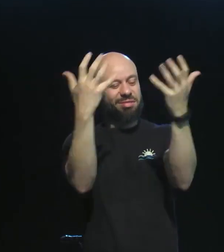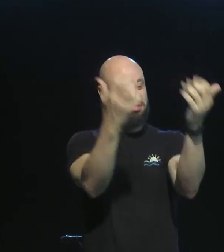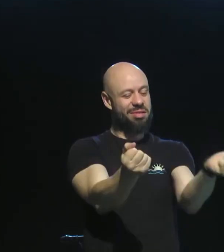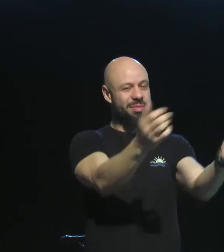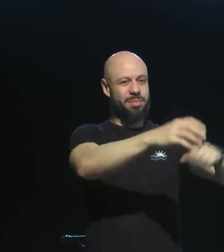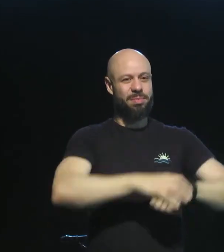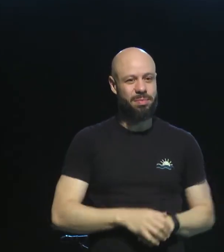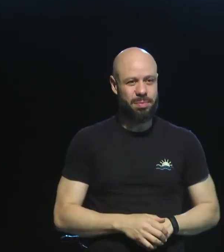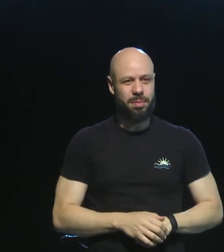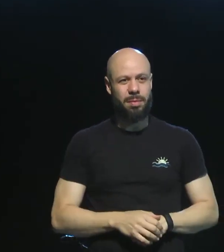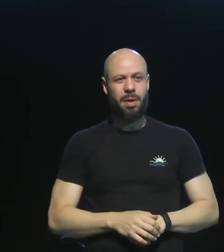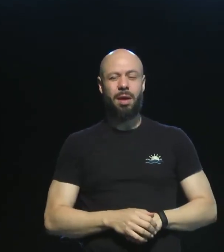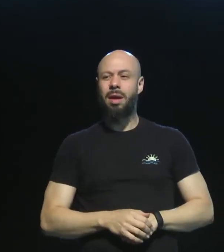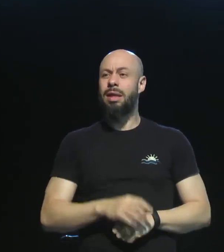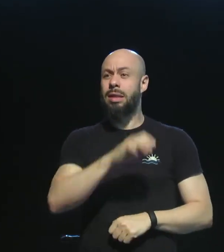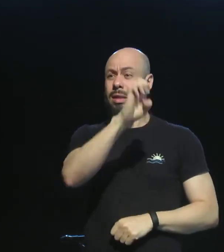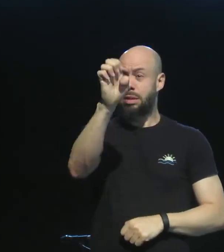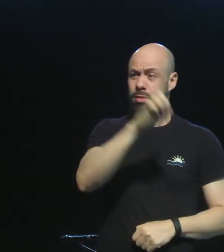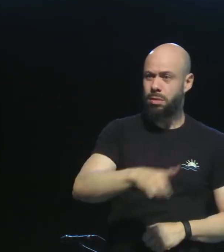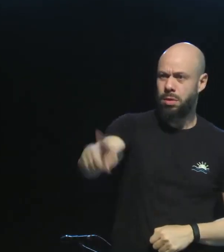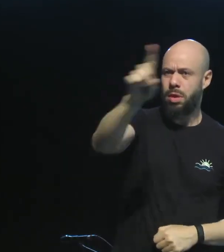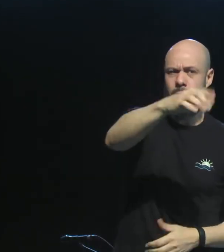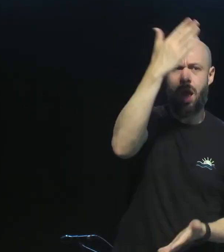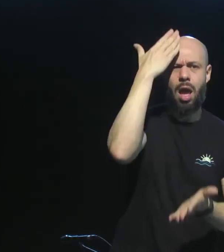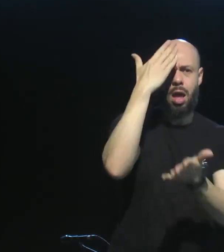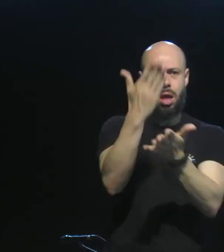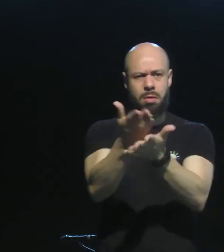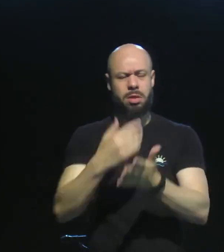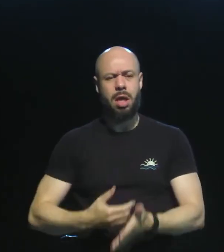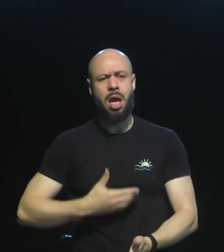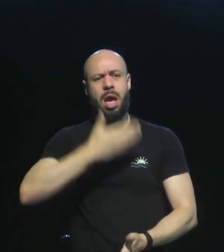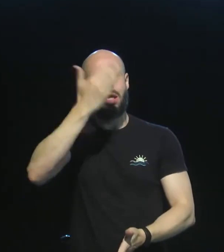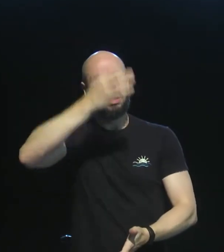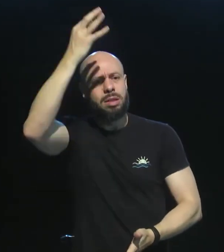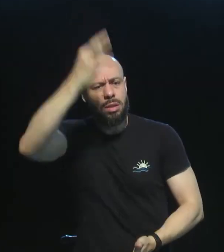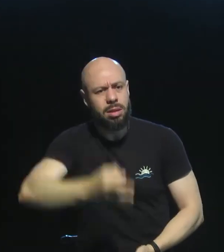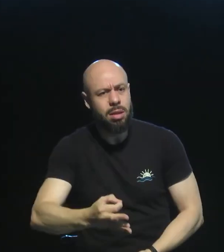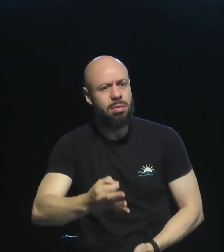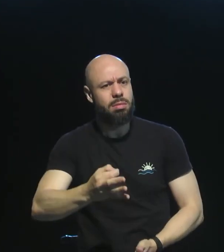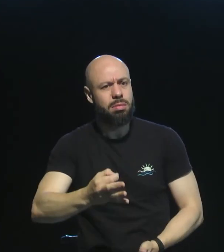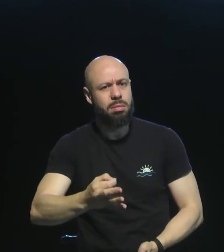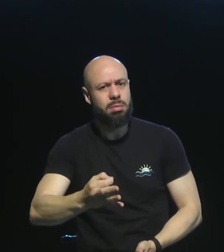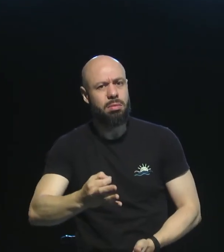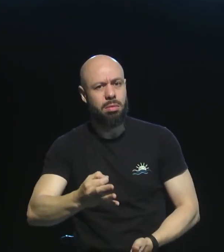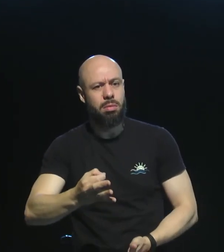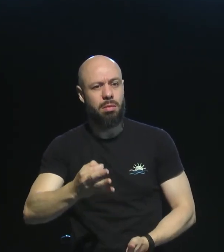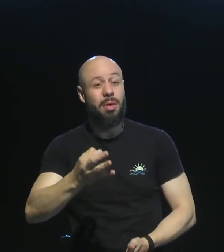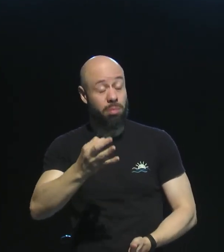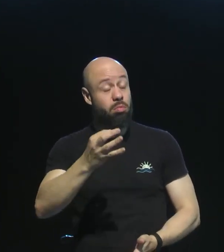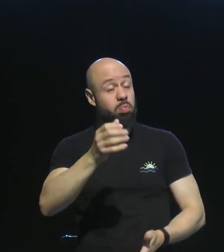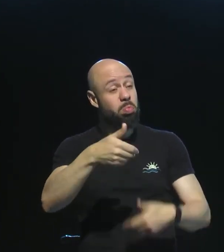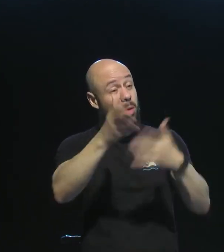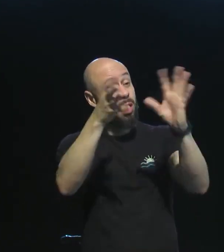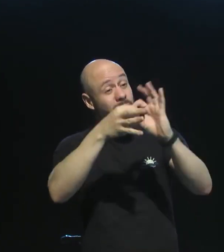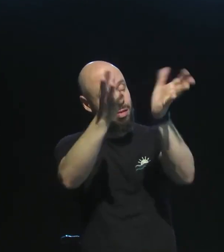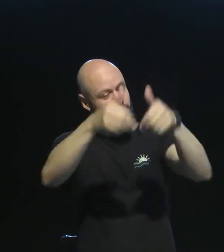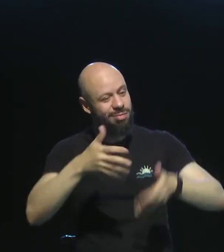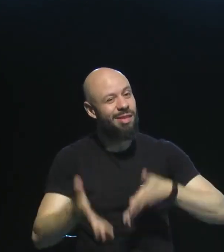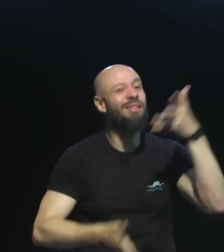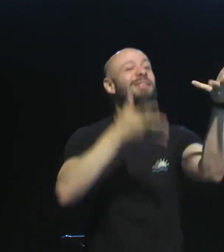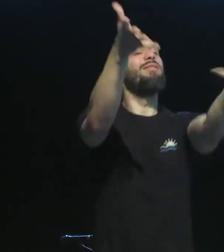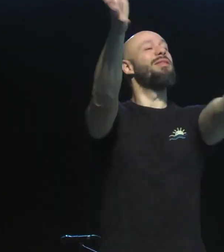você acredita, se você acha que é certo, fale a